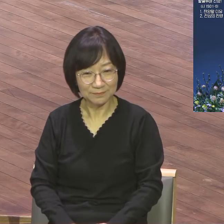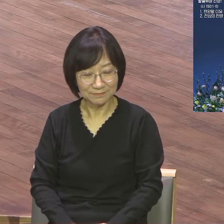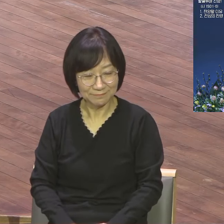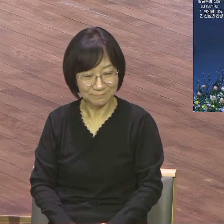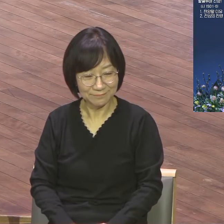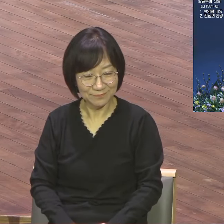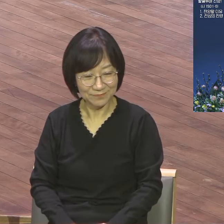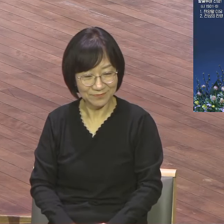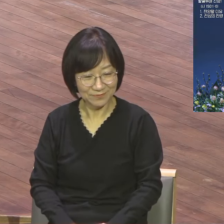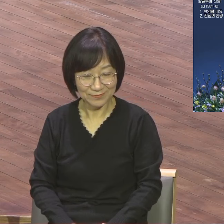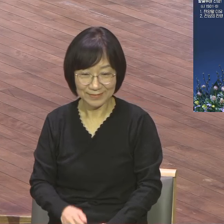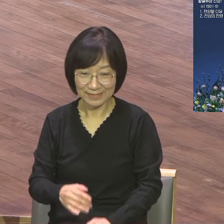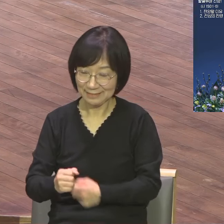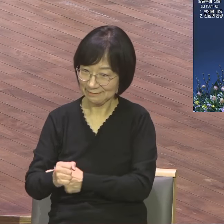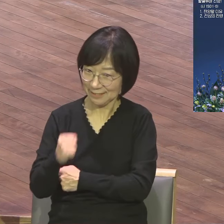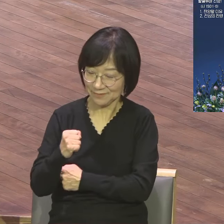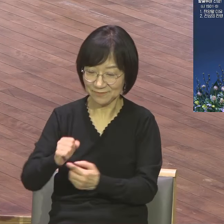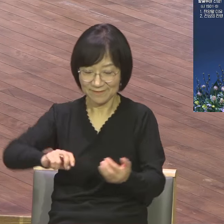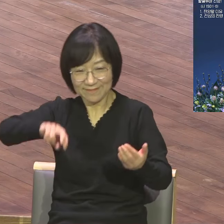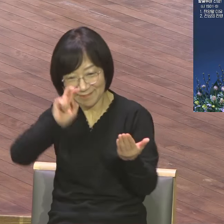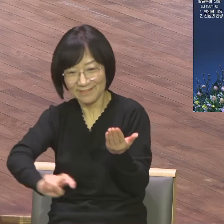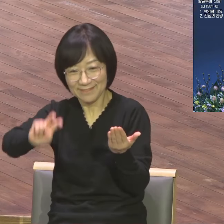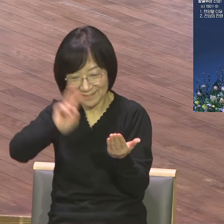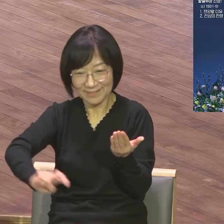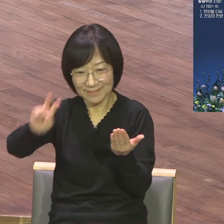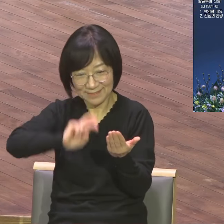우리가 힘차게 찬양합시다.